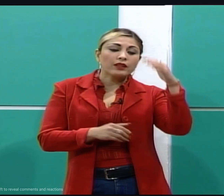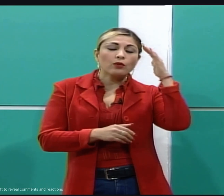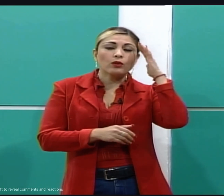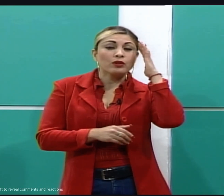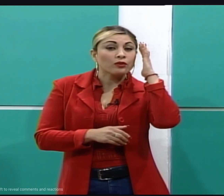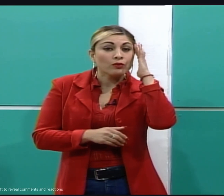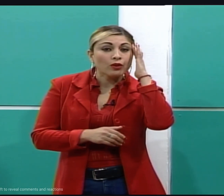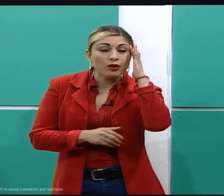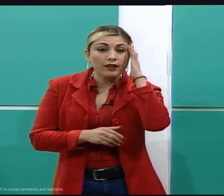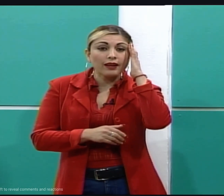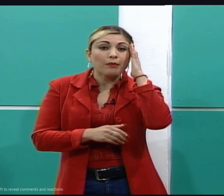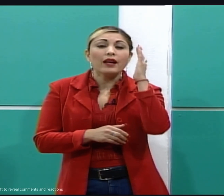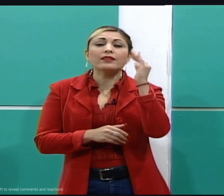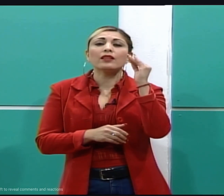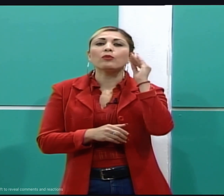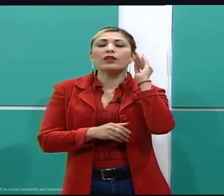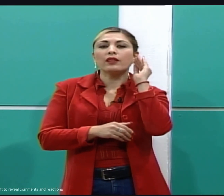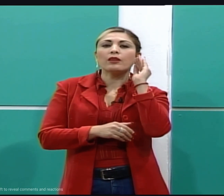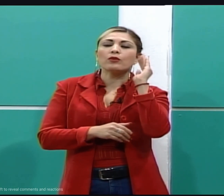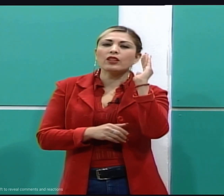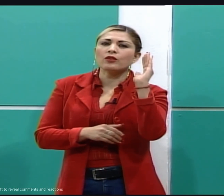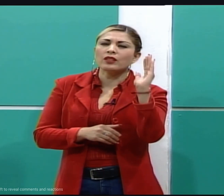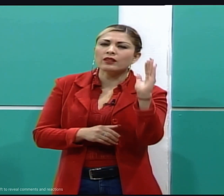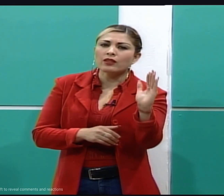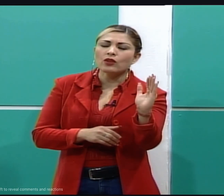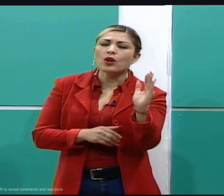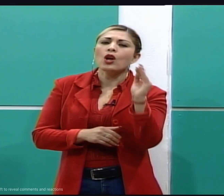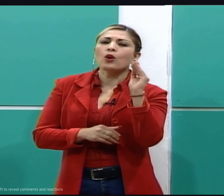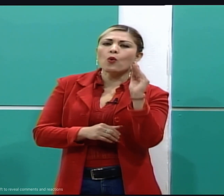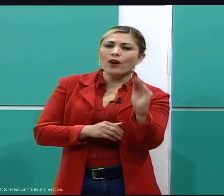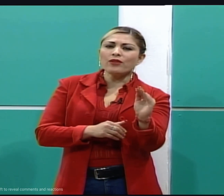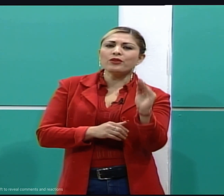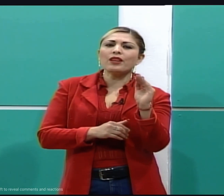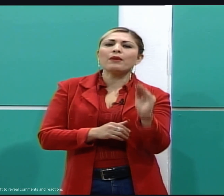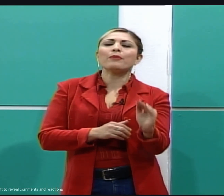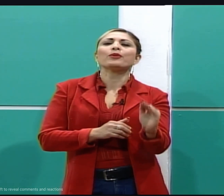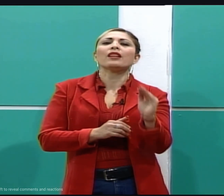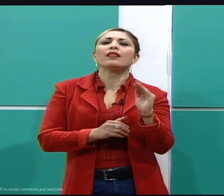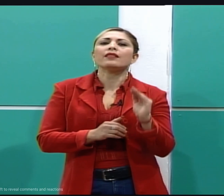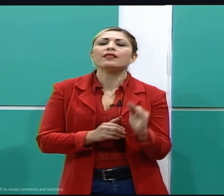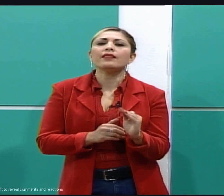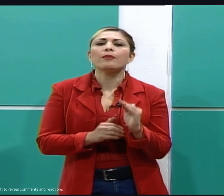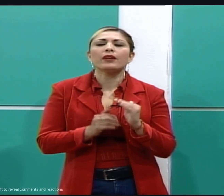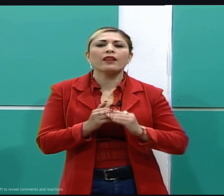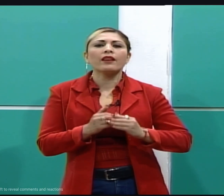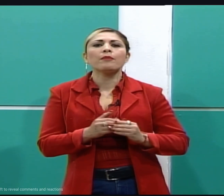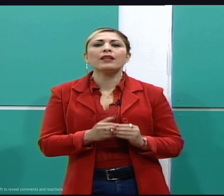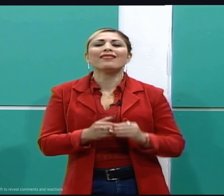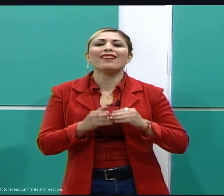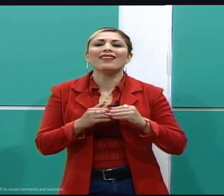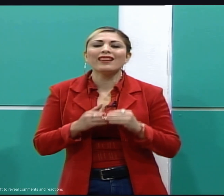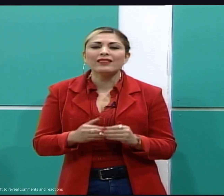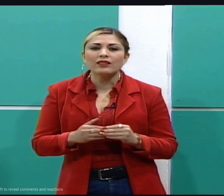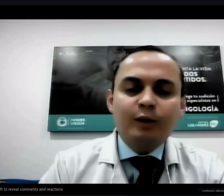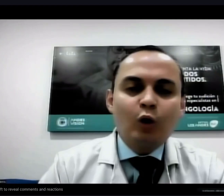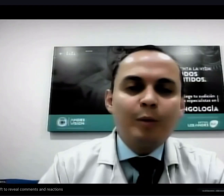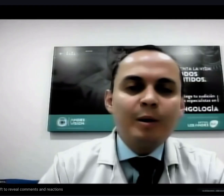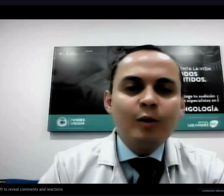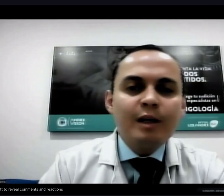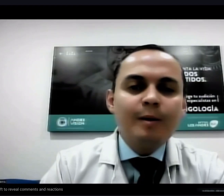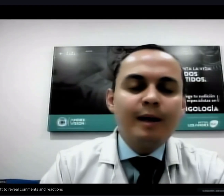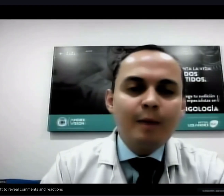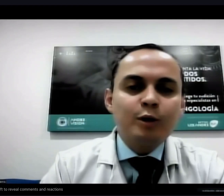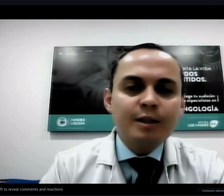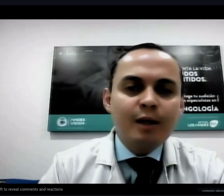pueden tener un dolor de cabeza, no pueden tener mucha concentración? ¿Cuándo sabemos que necesitan verdaderamente lentes? Lo primero